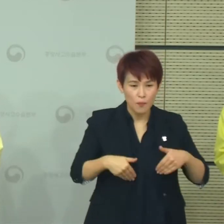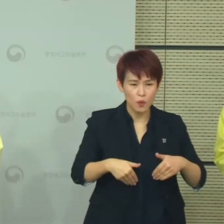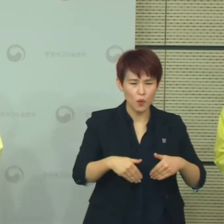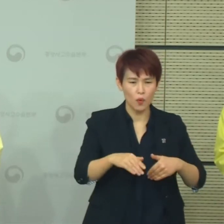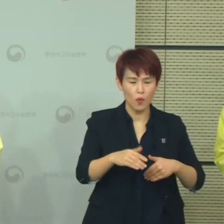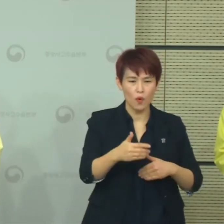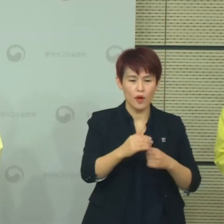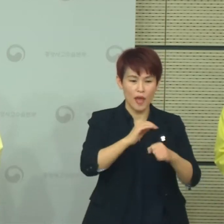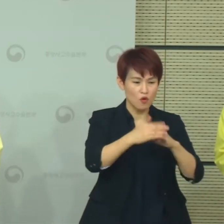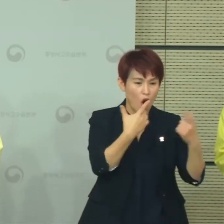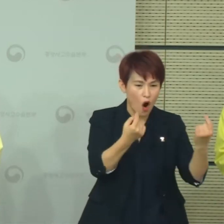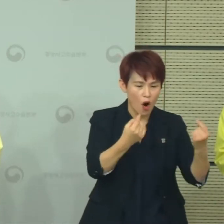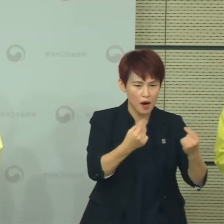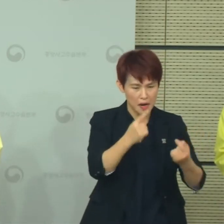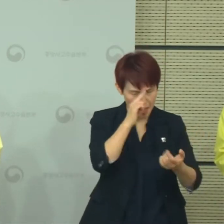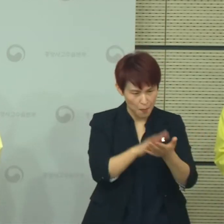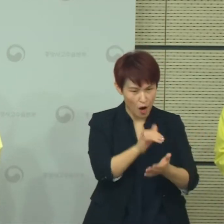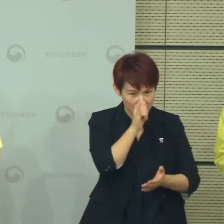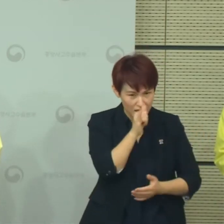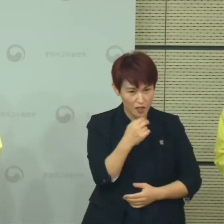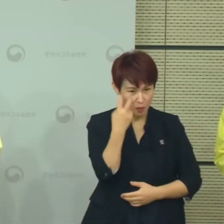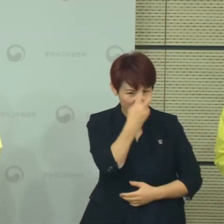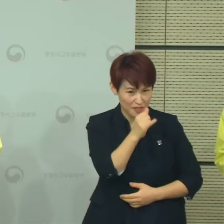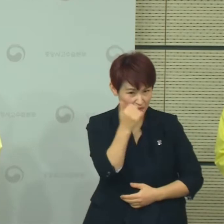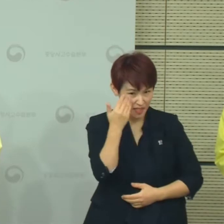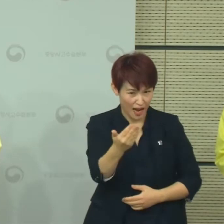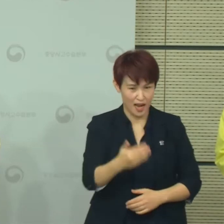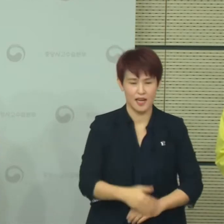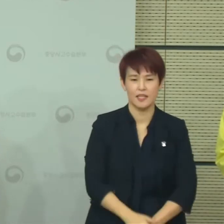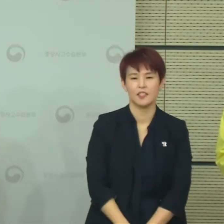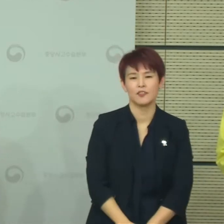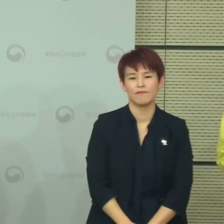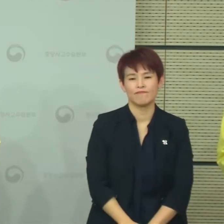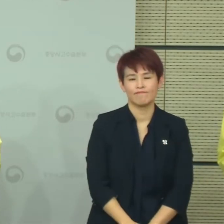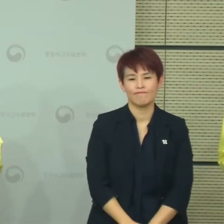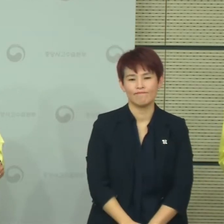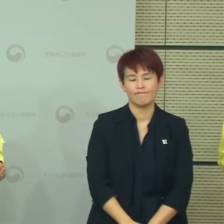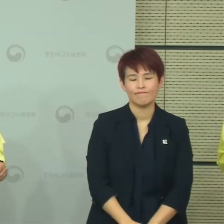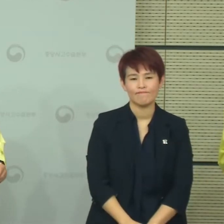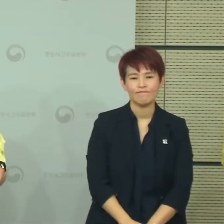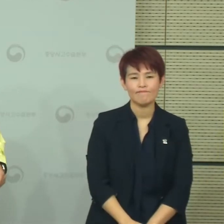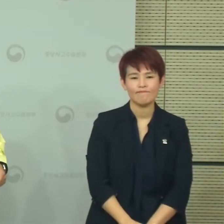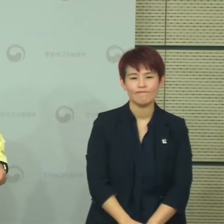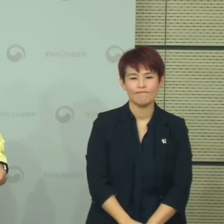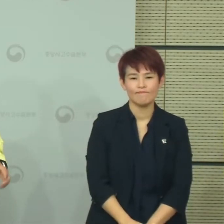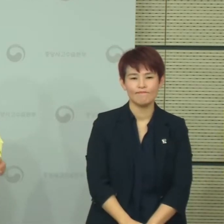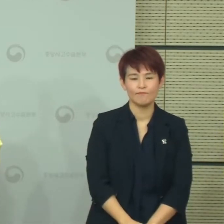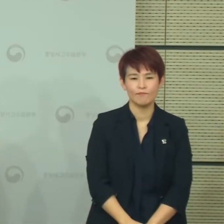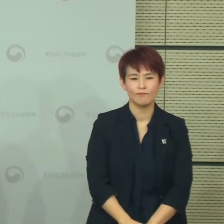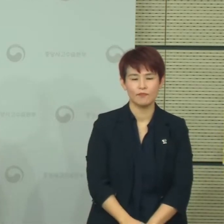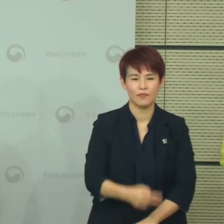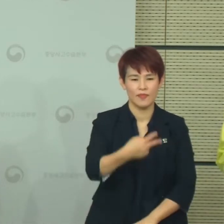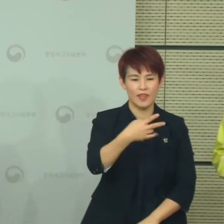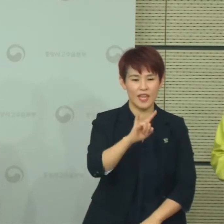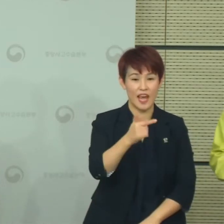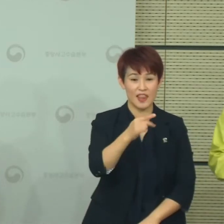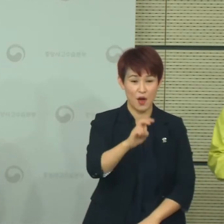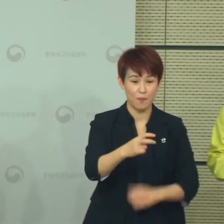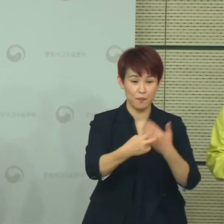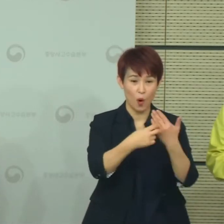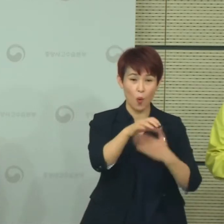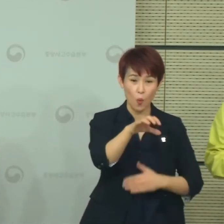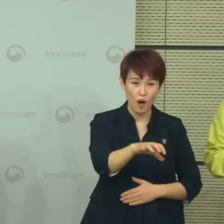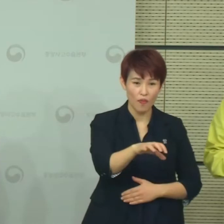대구처럼 유증상자 전수조사 검토하시는지 여쭙습니다. 예, 그 대남병원의